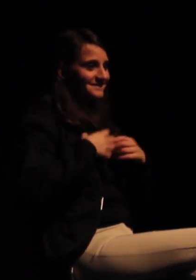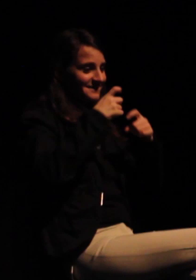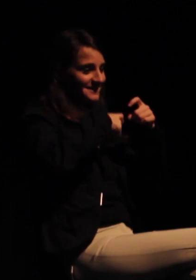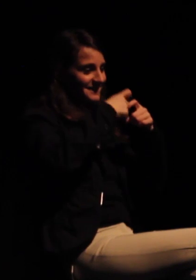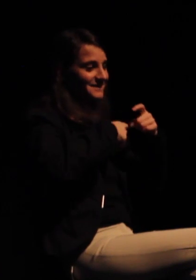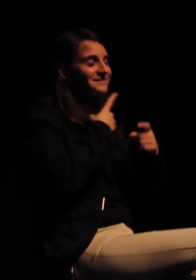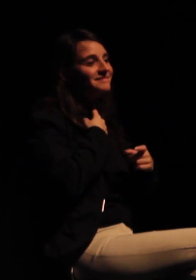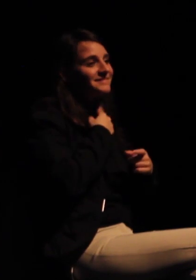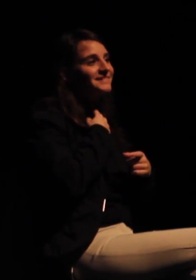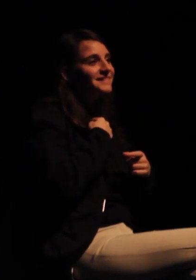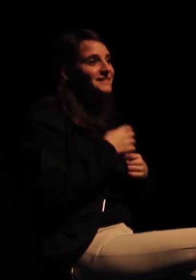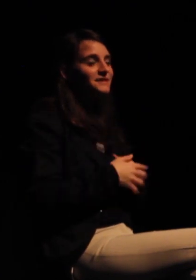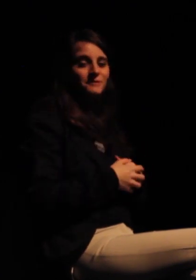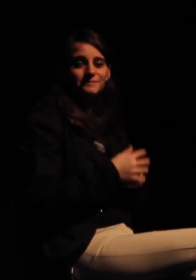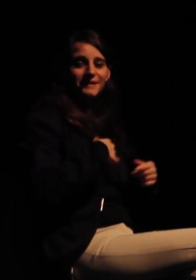essa redação.